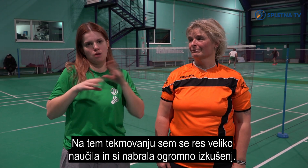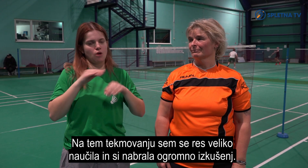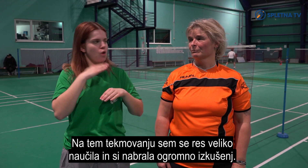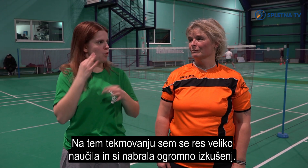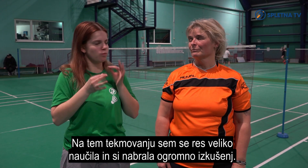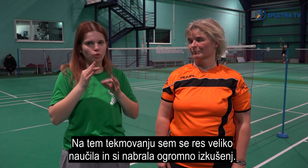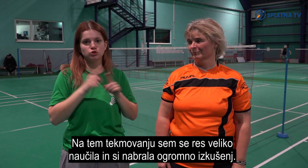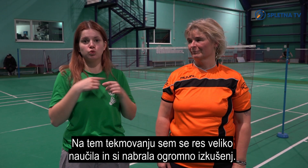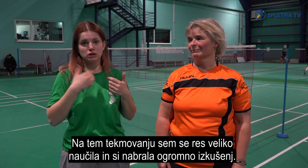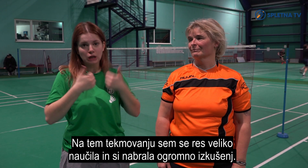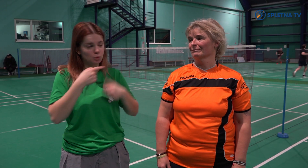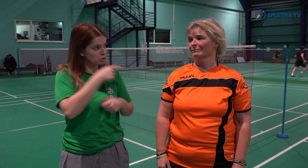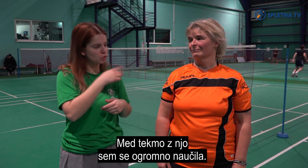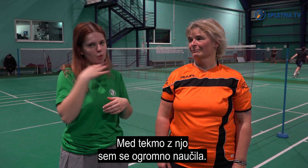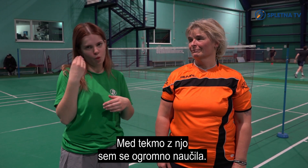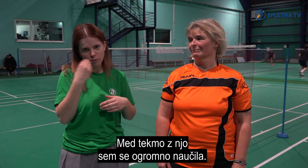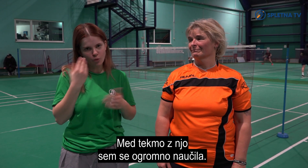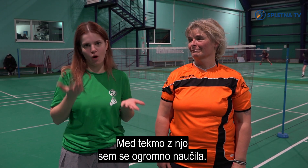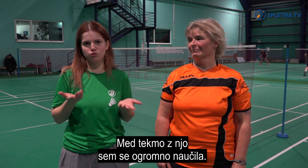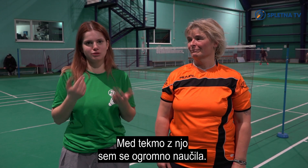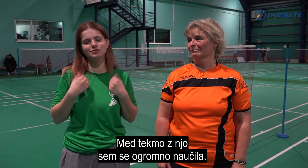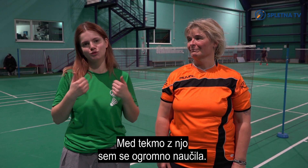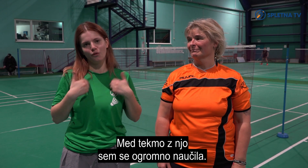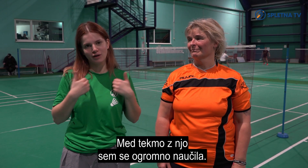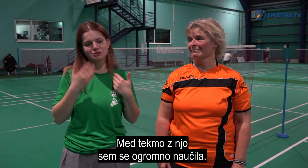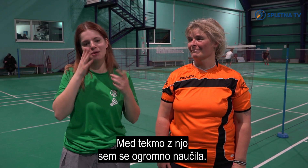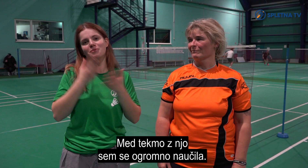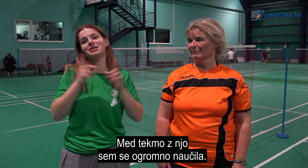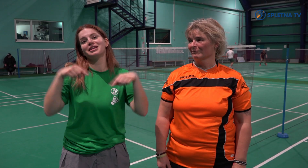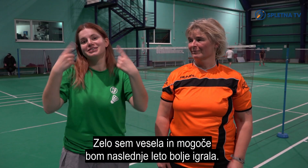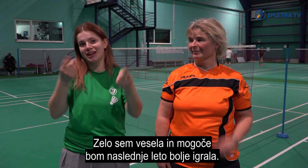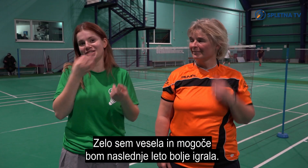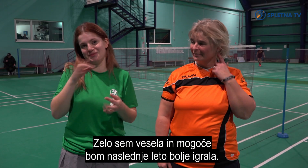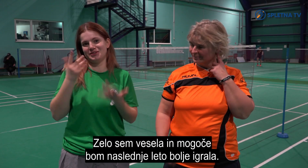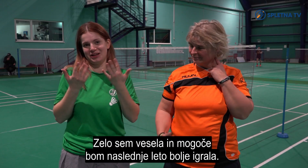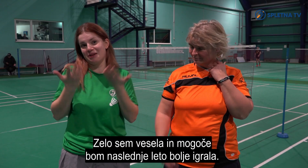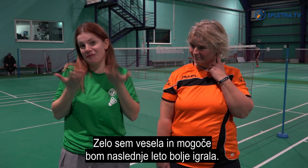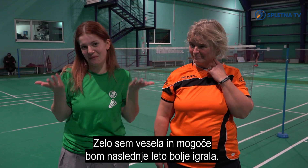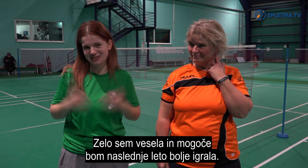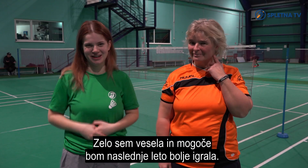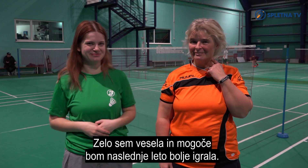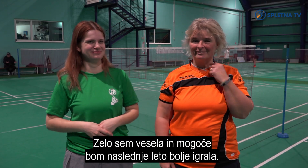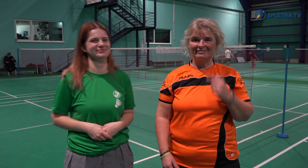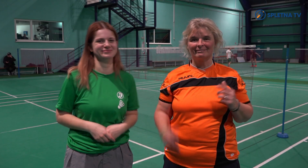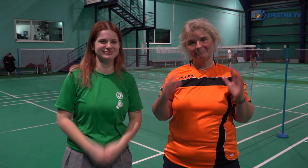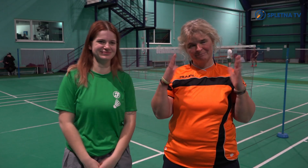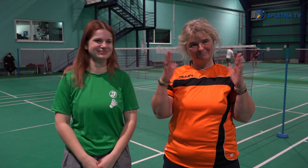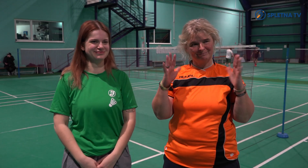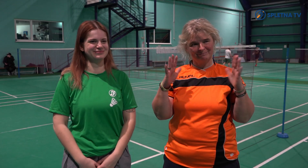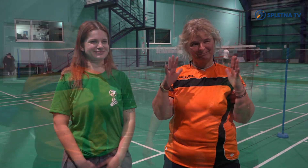tekmovanju sem se res veliko naučila in si nabrala ogromno izkušenj. Med tekmo z njo sem se ogromno naučila. Zelo sem